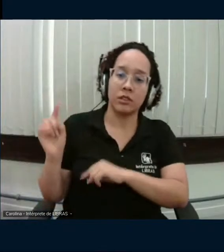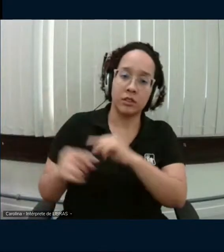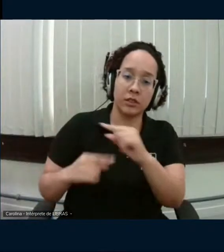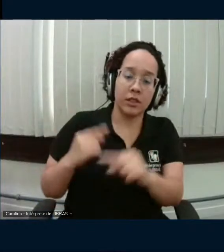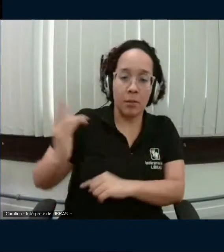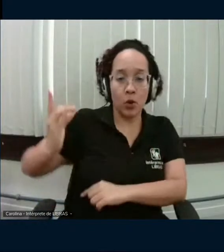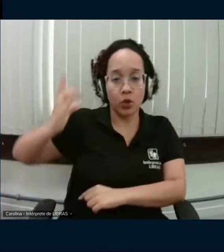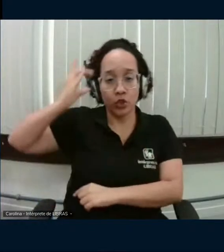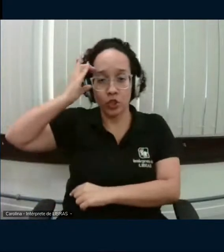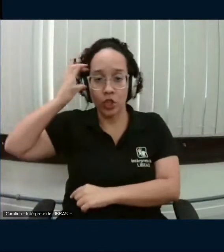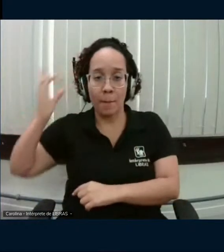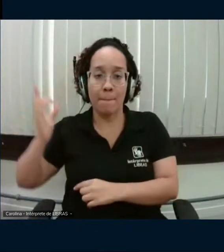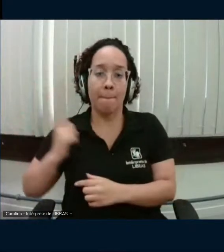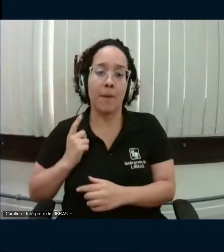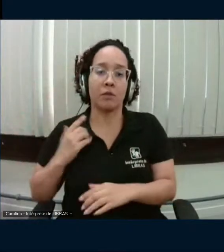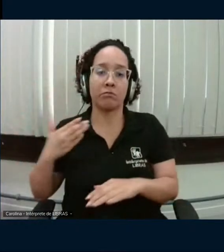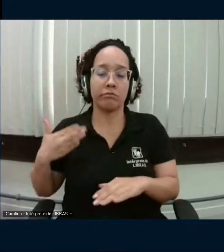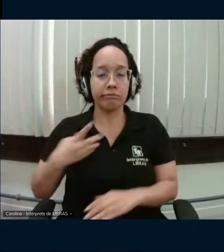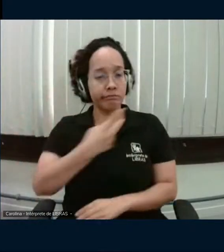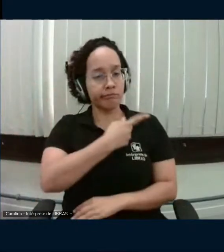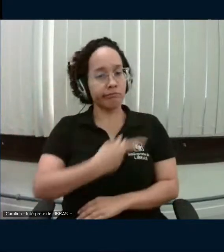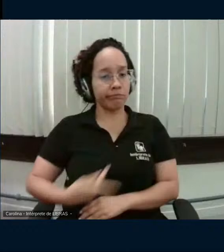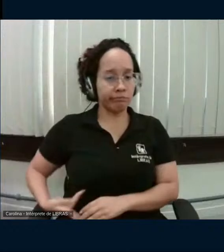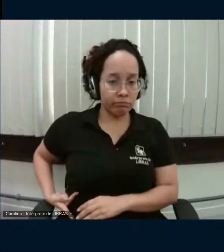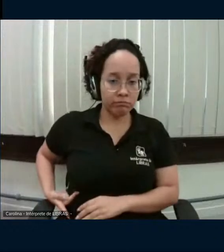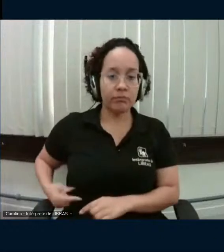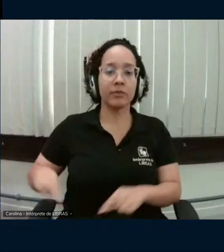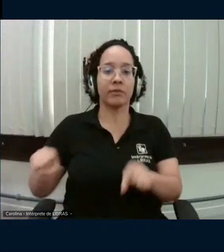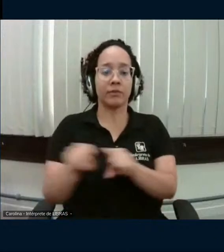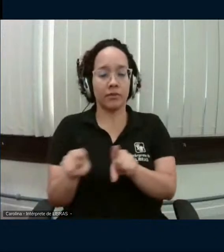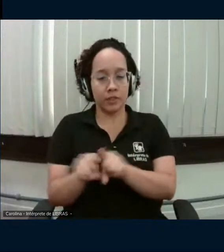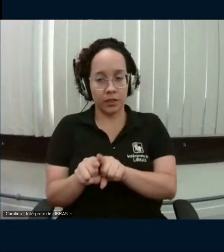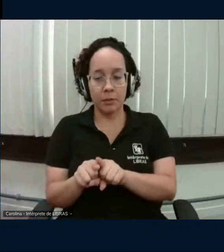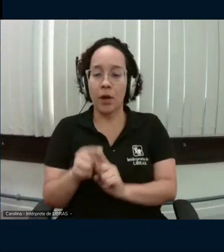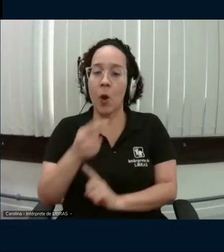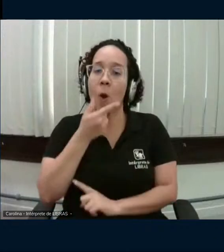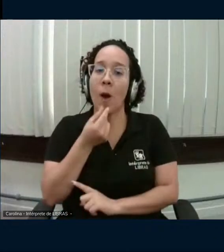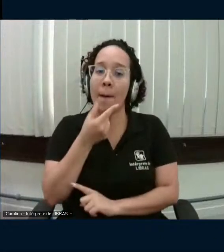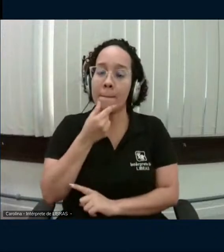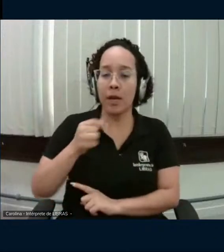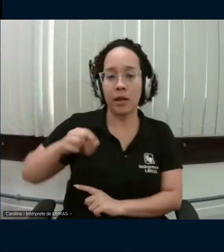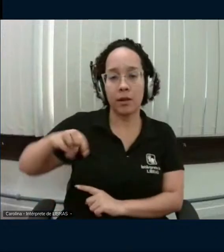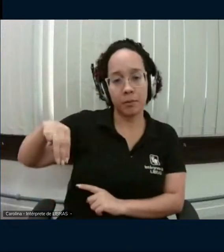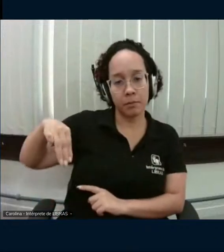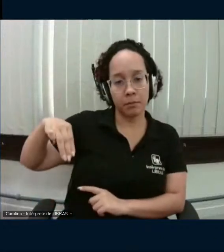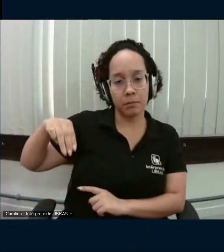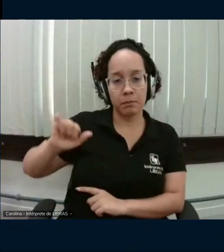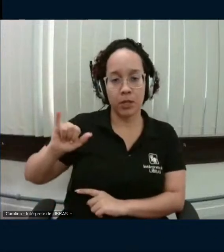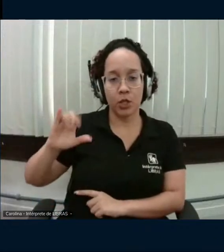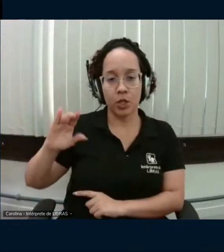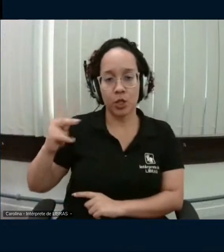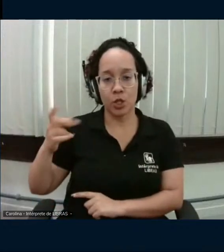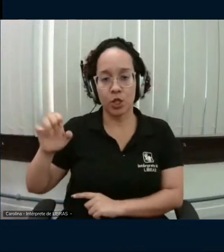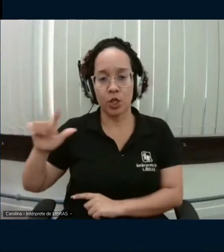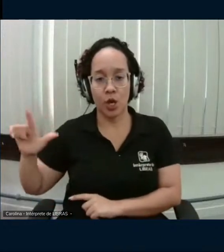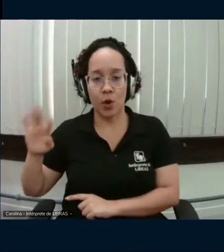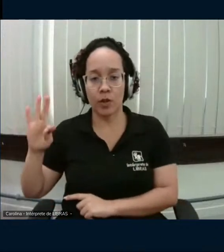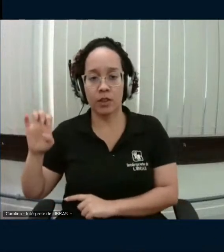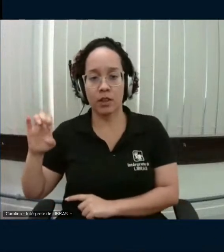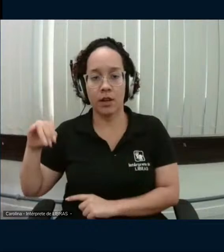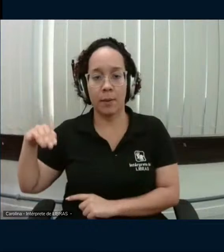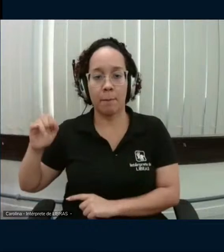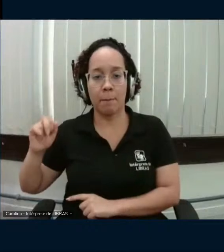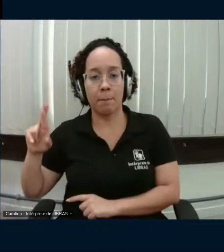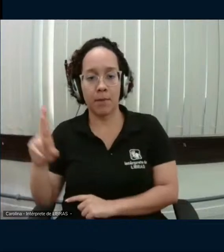questão do impeachment, o Temer assume, e quando o Michel Temer assume, de fato, o CONCEDE, né, que é o Conselho